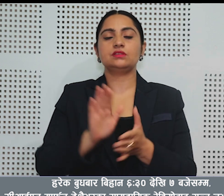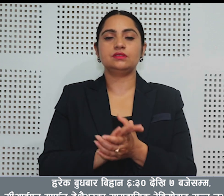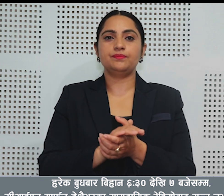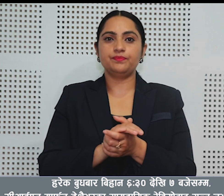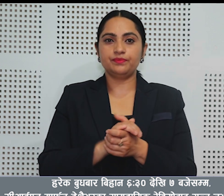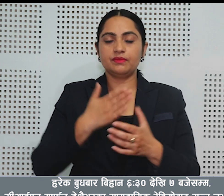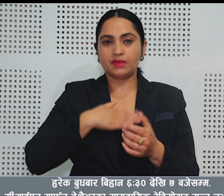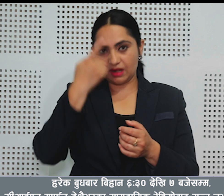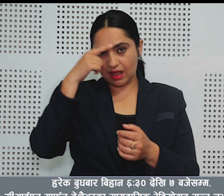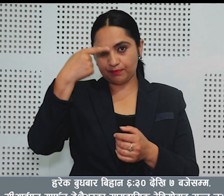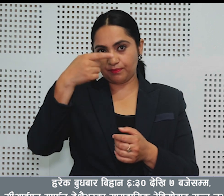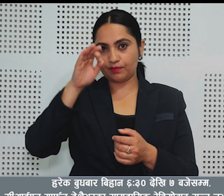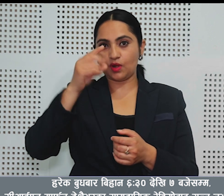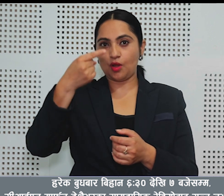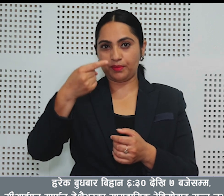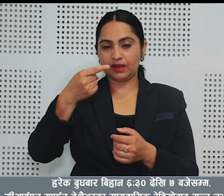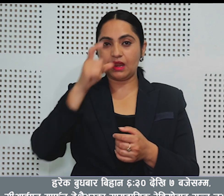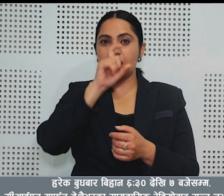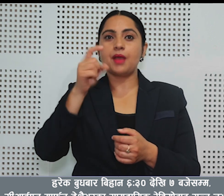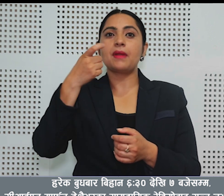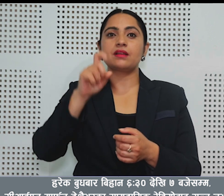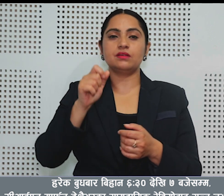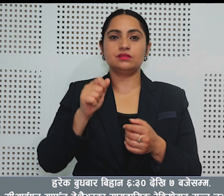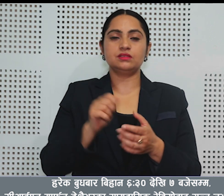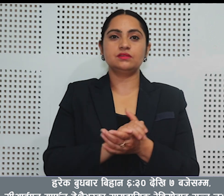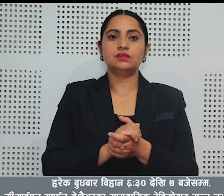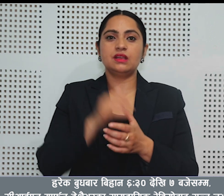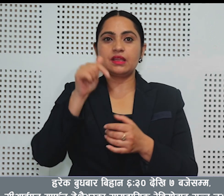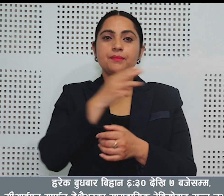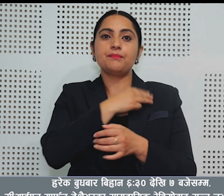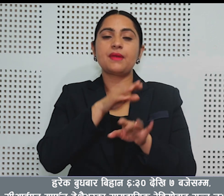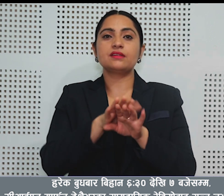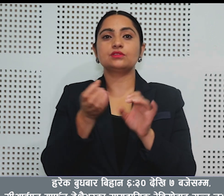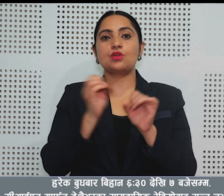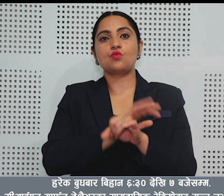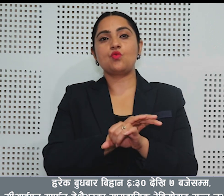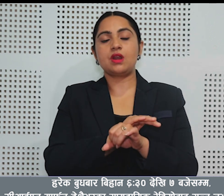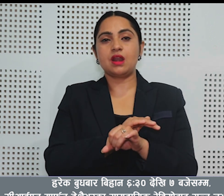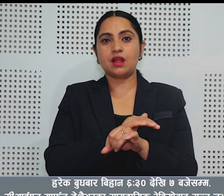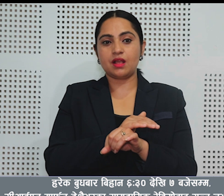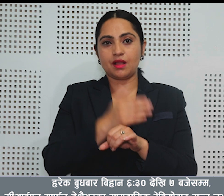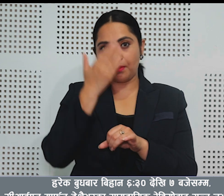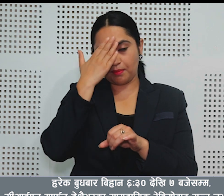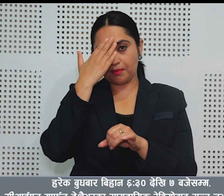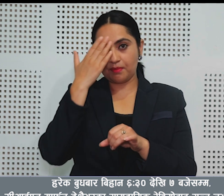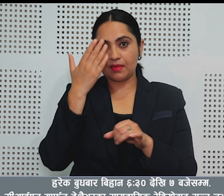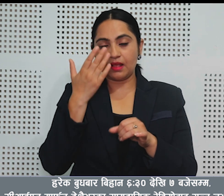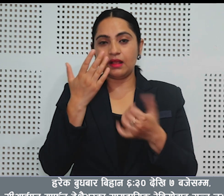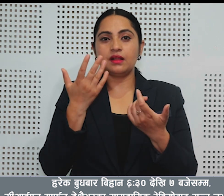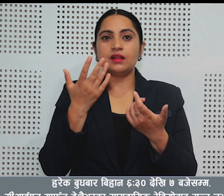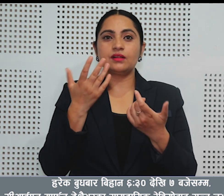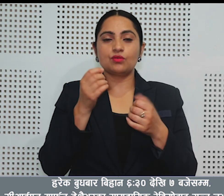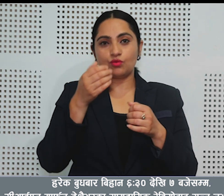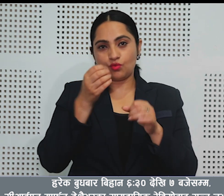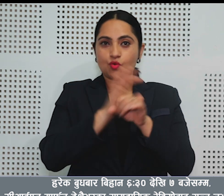मेरो नाम त नवीन घिमिरे, नेपालगञ्ज बिलासपुरको। अब यहाँ मान्छेहरूलाई कोरोना लागेछ, तपाईँले मास्क किन लगाउनु छ भनेर सोध्छन् मलाई।